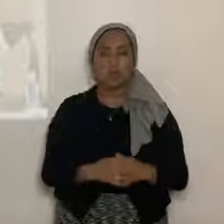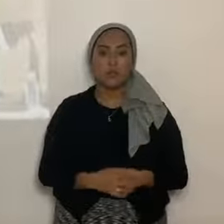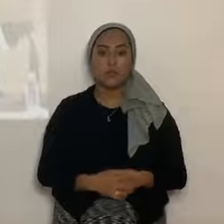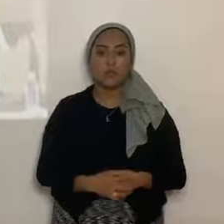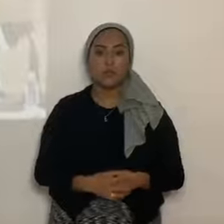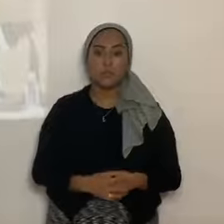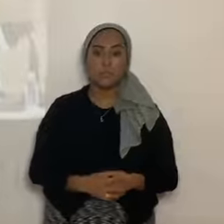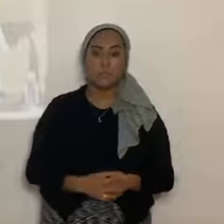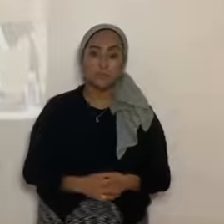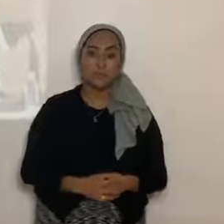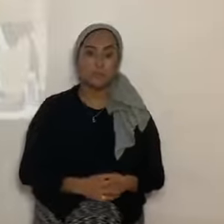12.